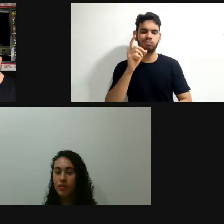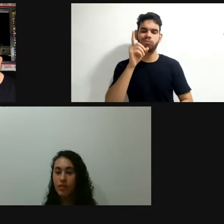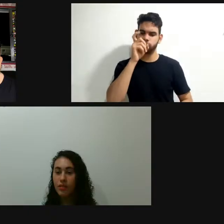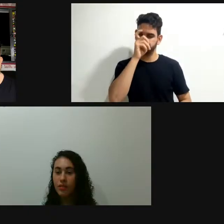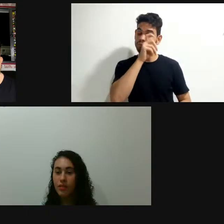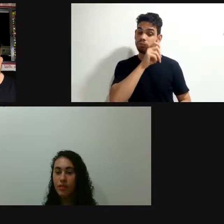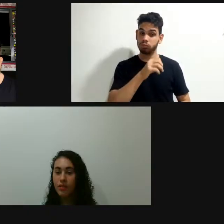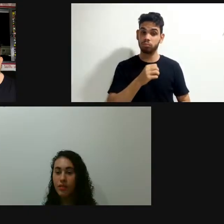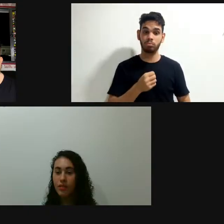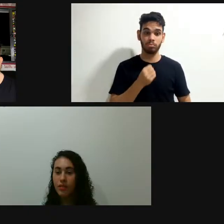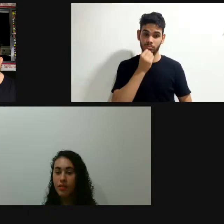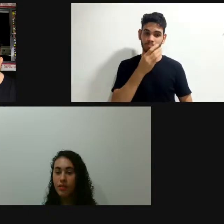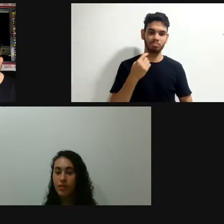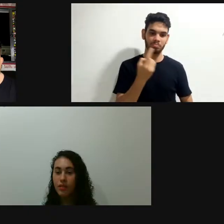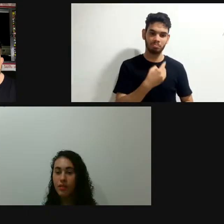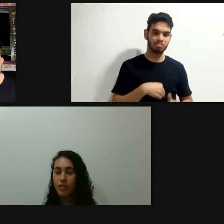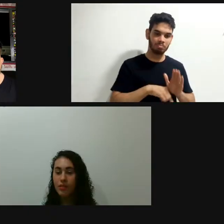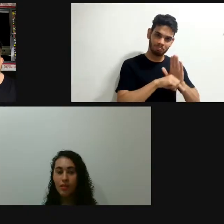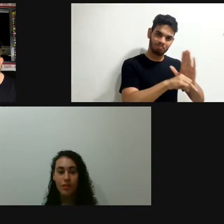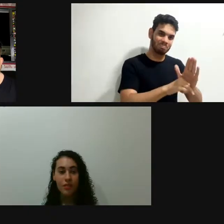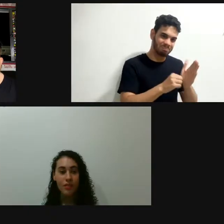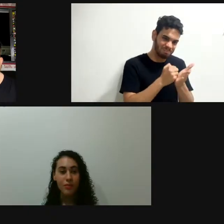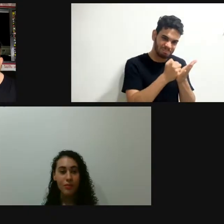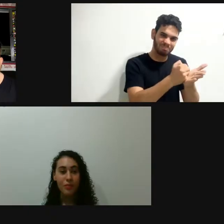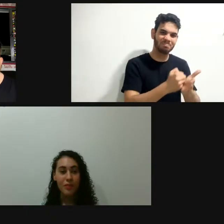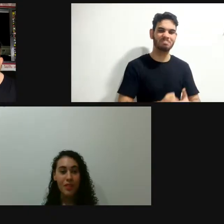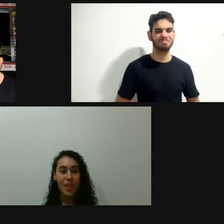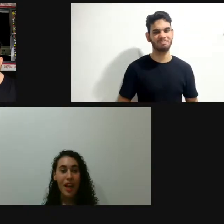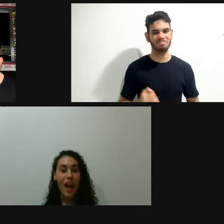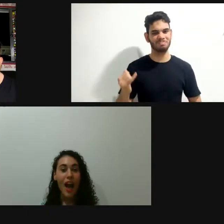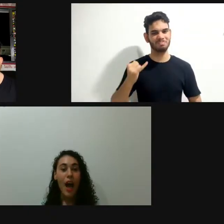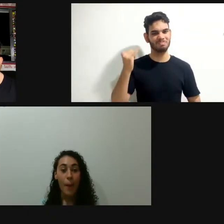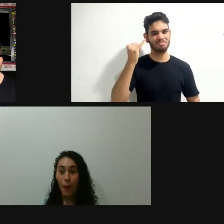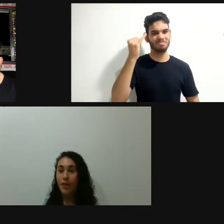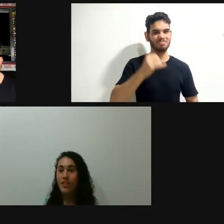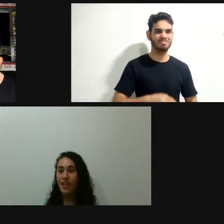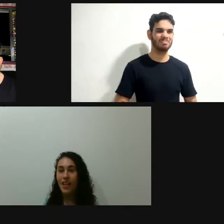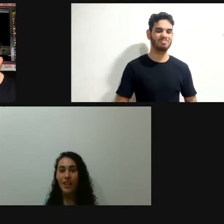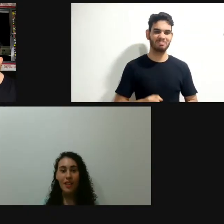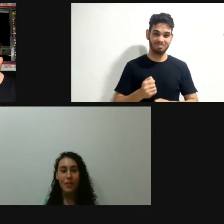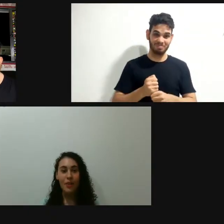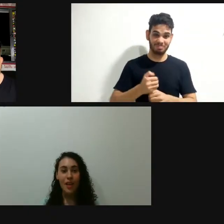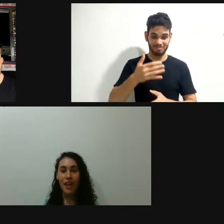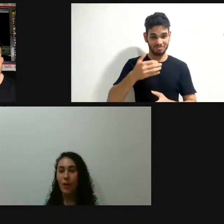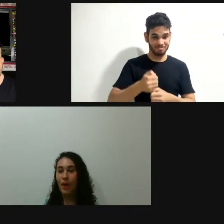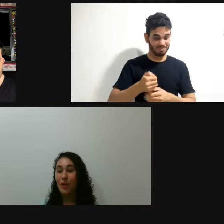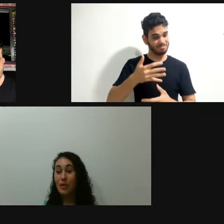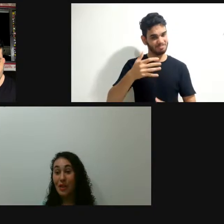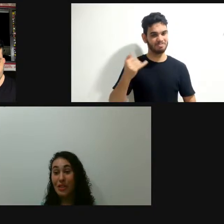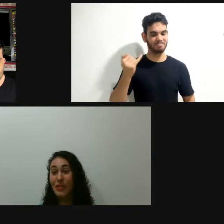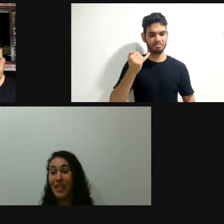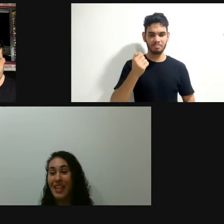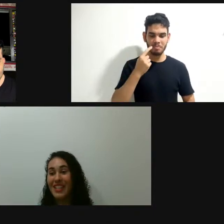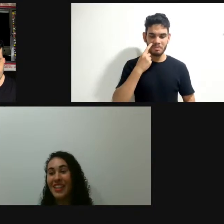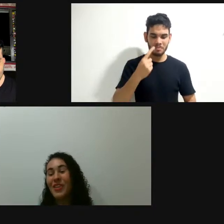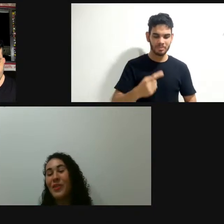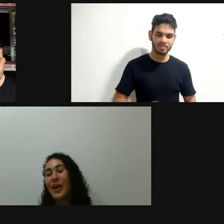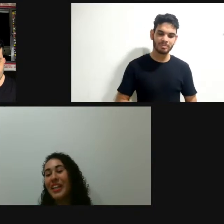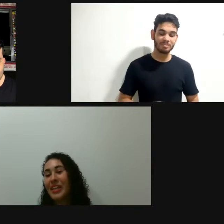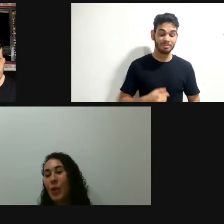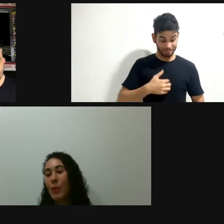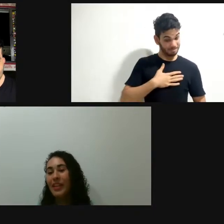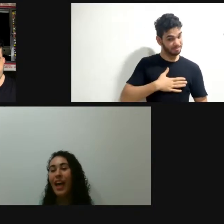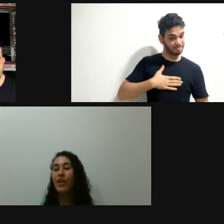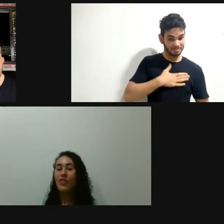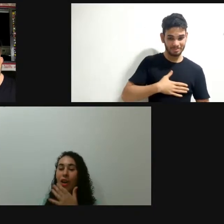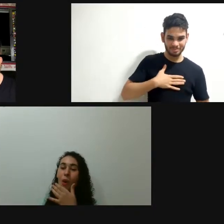chat que está bombando aqui. Bia, você quer ler ou você quer que eu leia? Pode ler. Então, eu só achei interessante